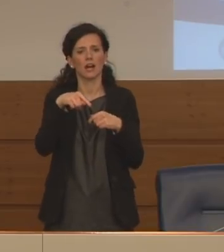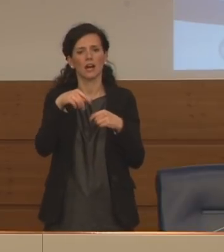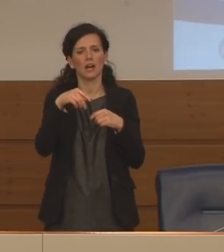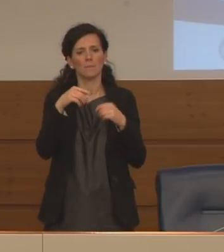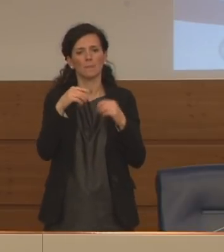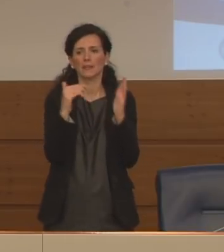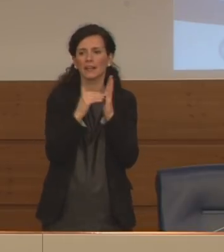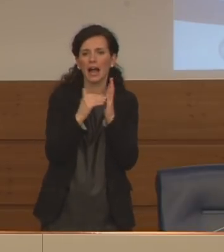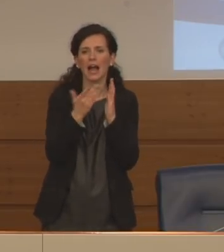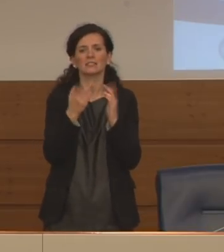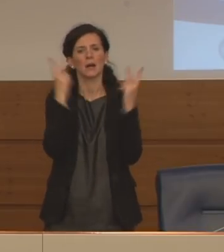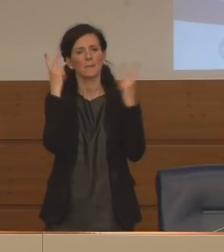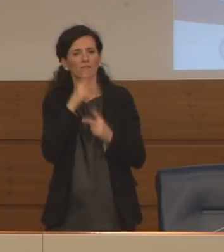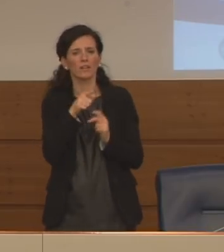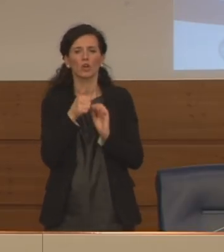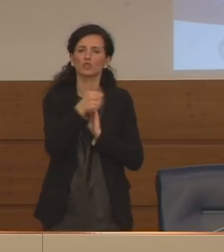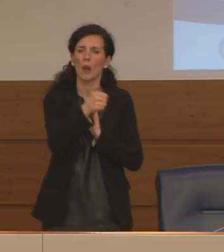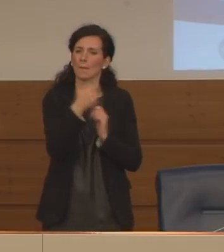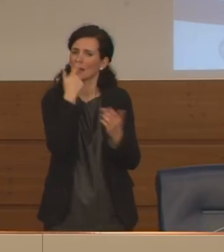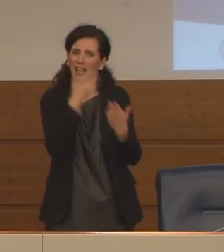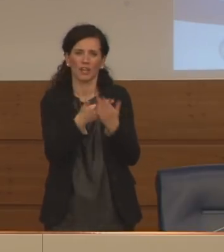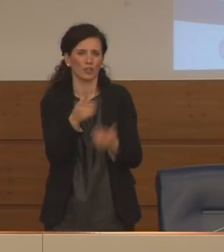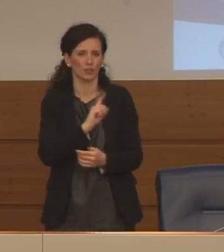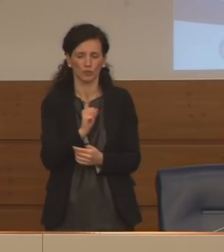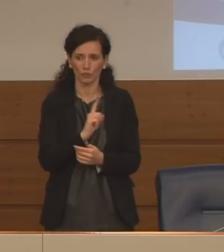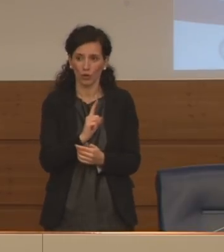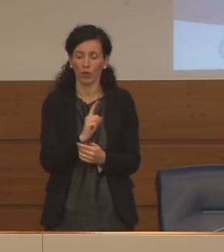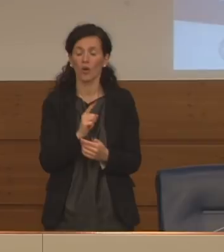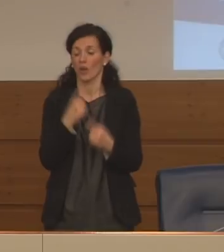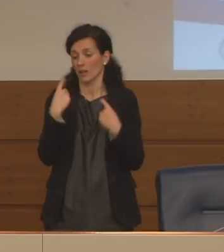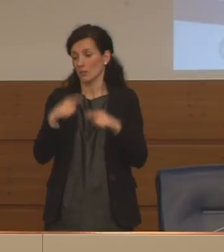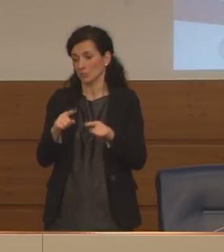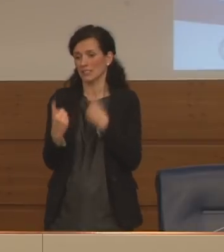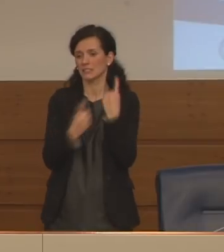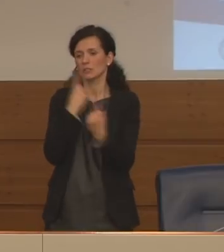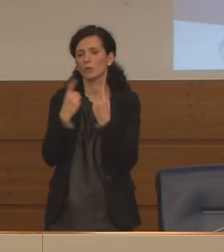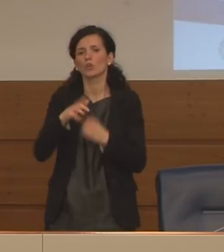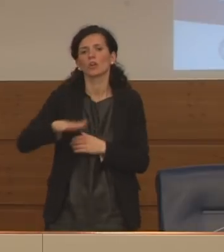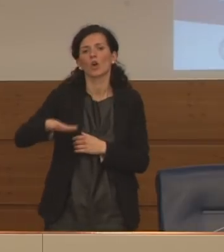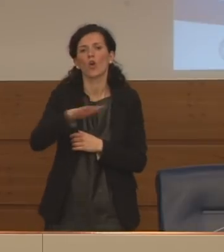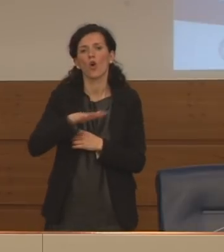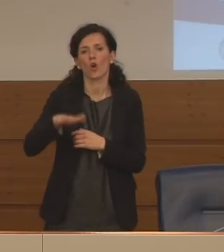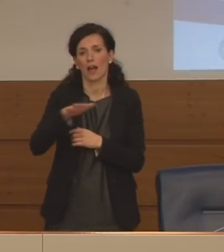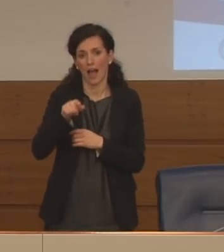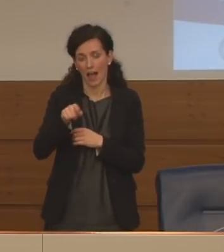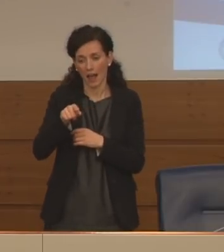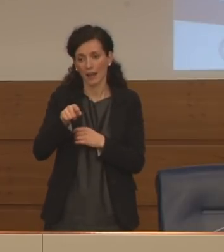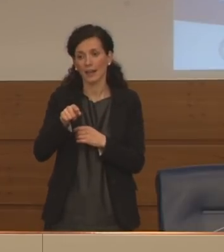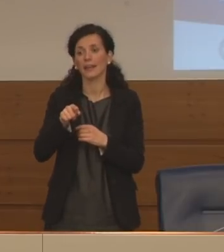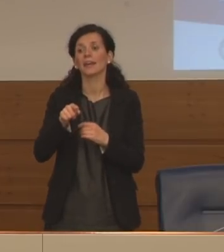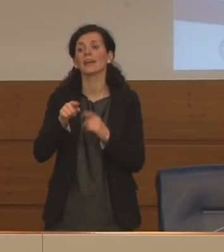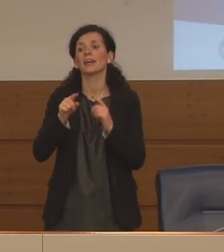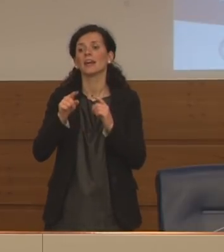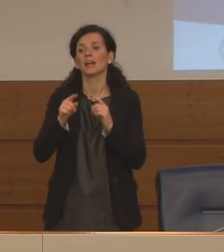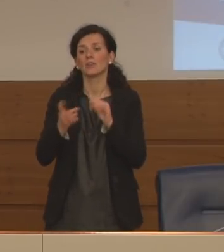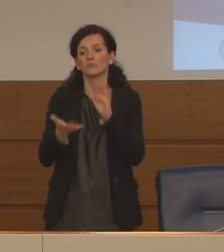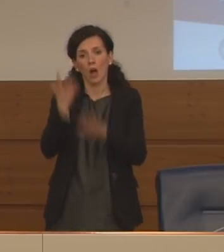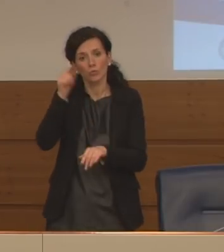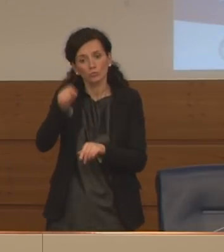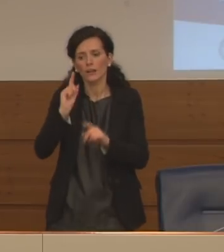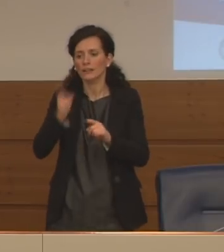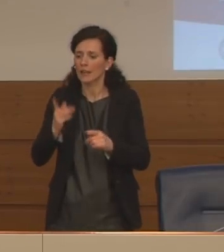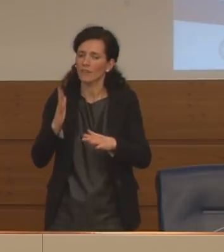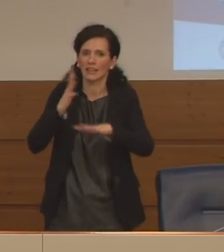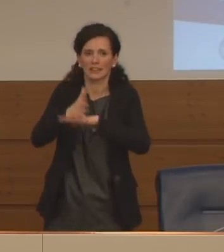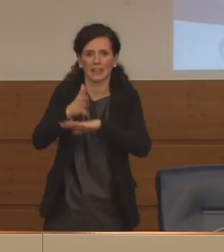adeguato isolamento sono le realtà locali che devono intervenire possono intervenire